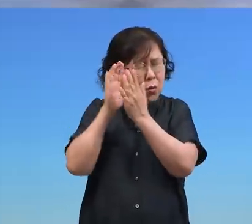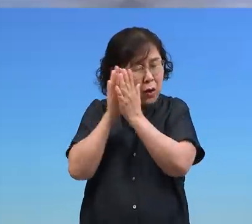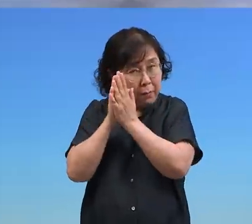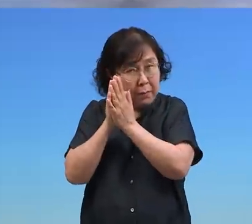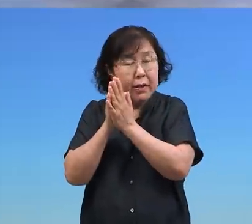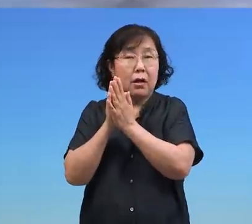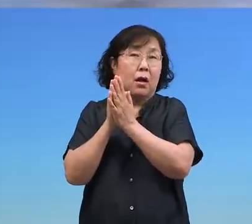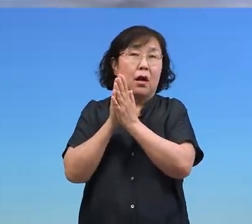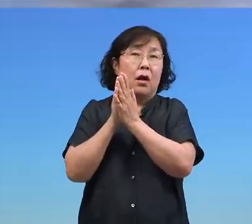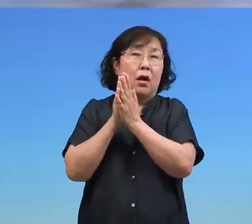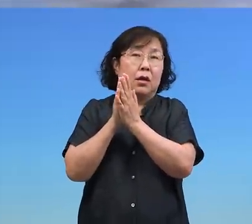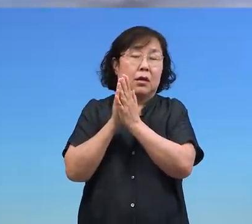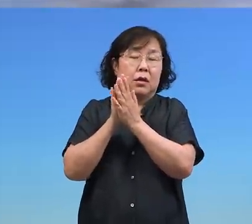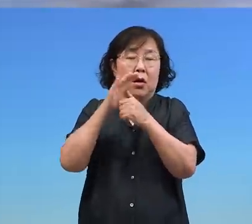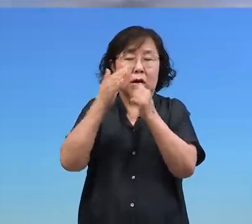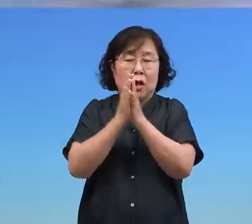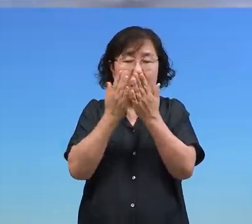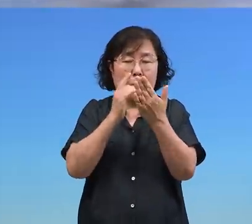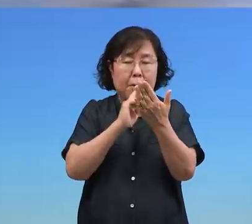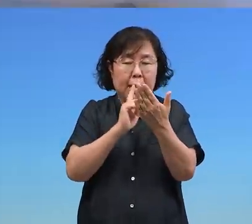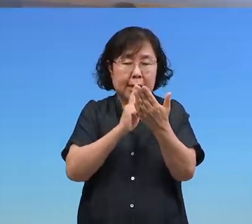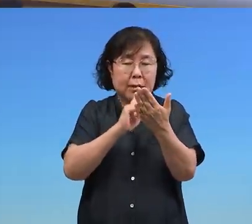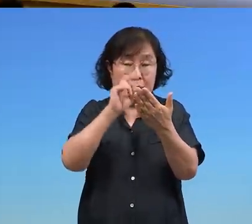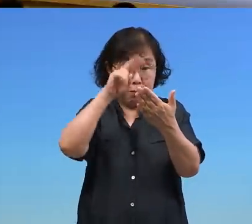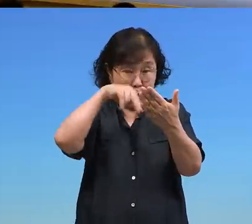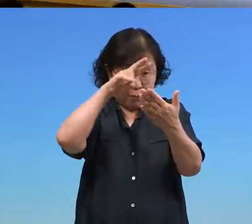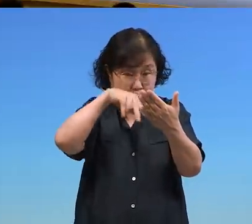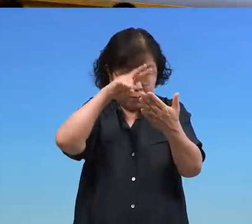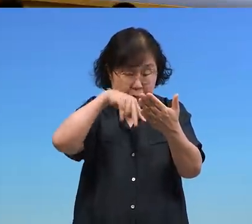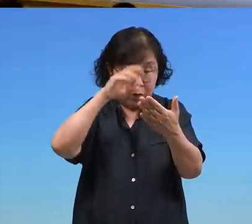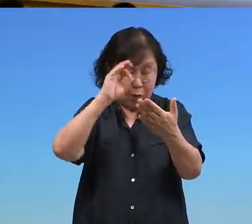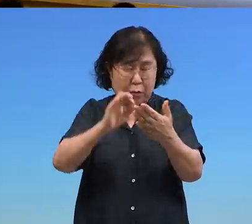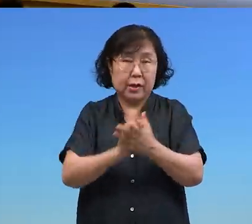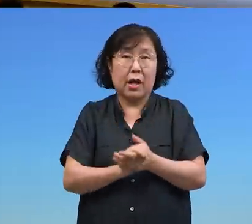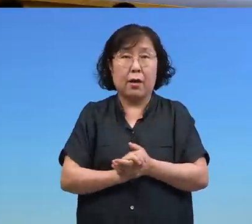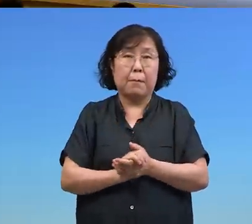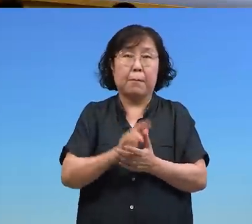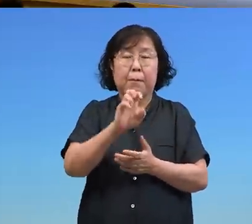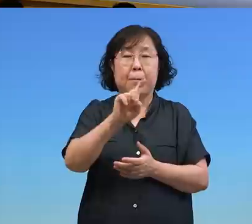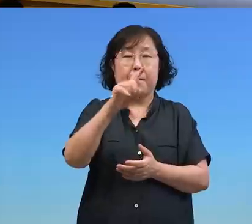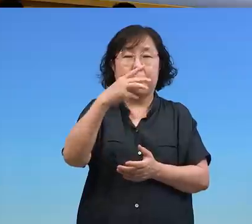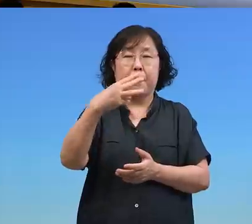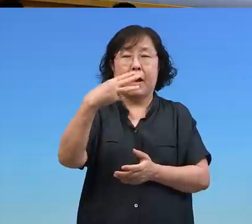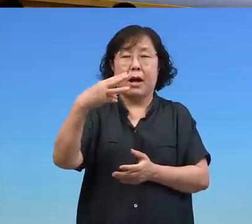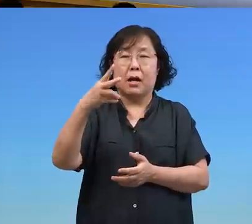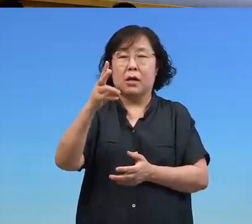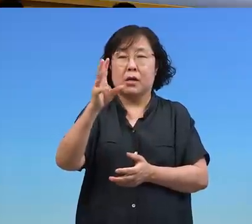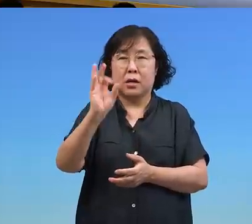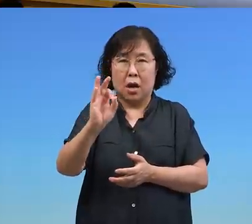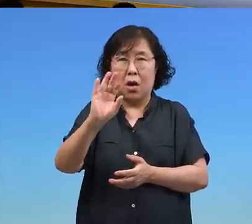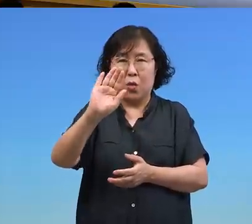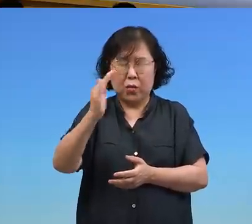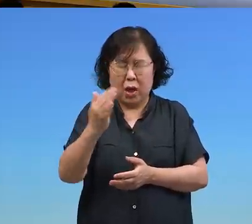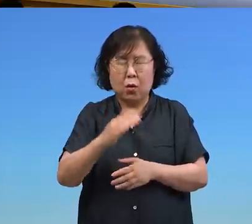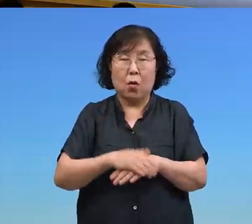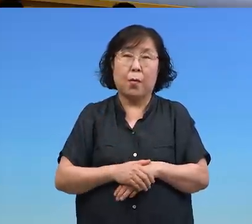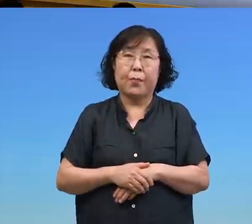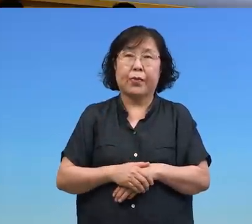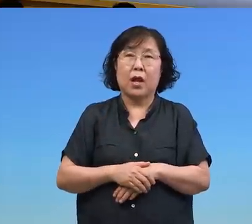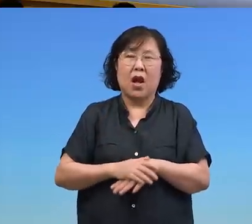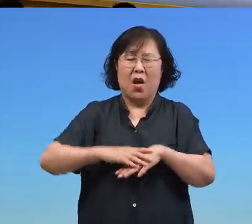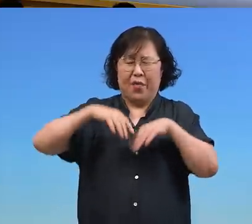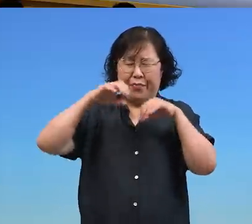보십시오 디모데 전서 4장 7절 8절입니다 망령되고 헛탄한 신화를 벌이고